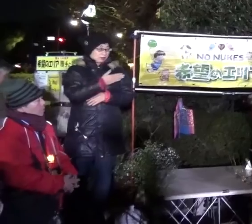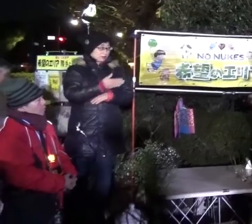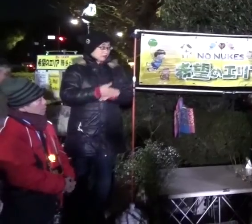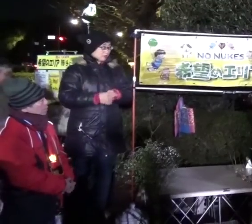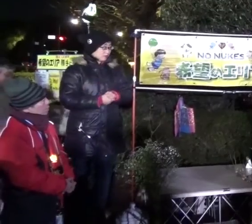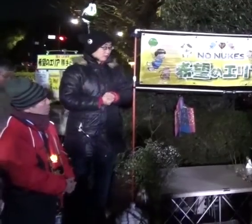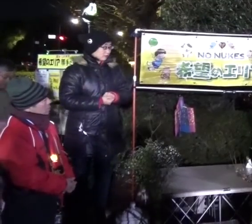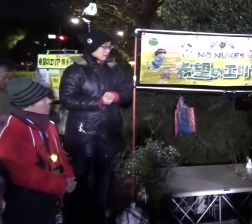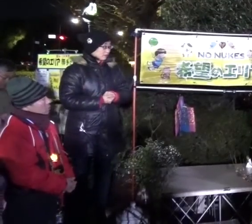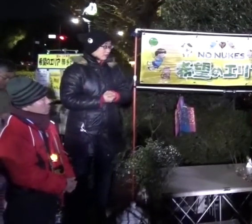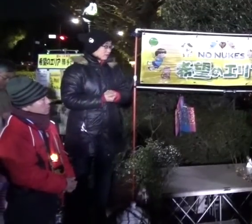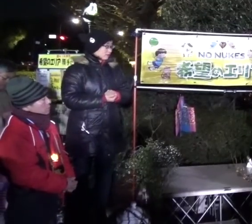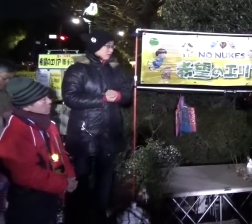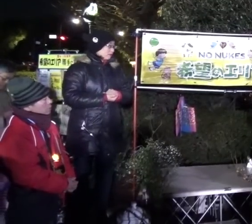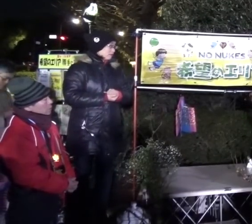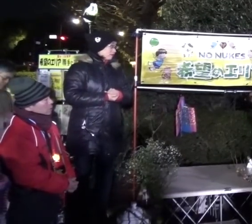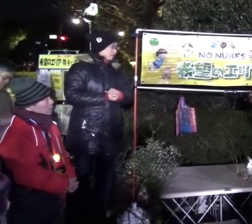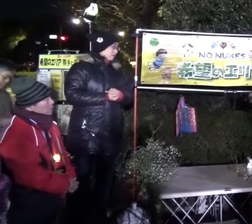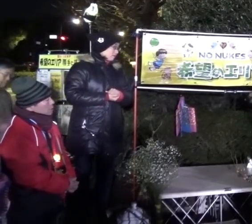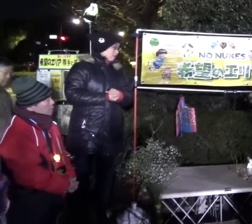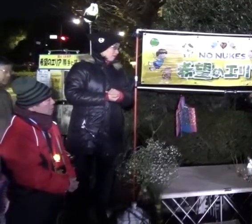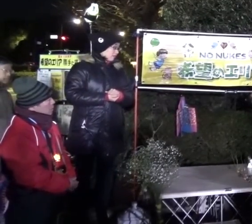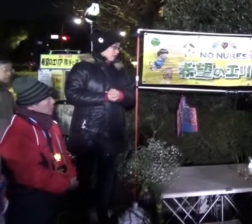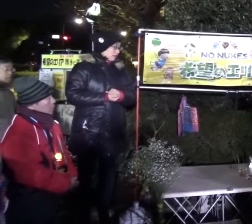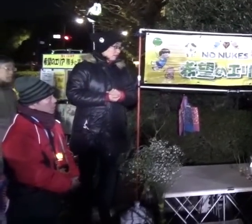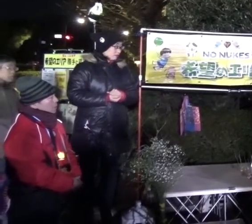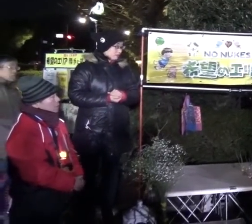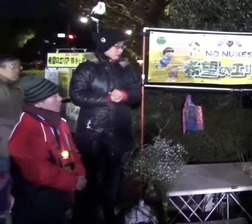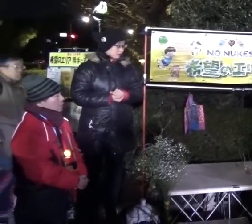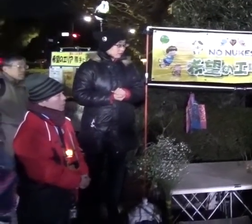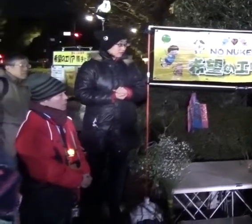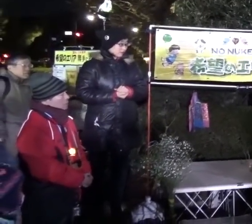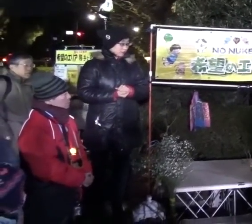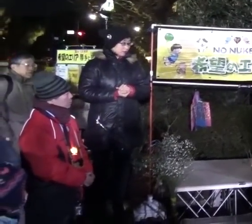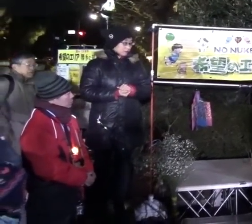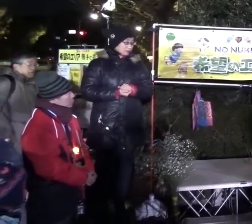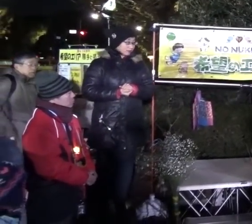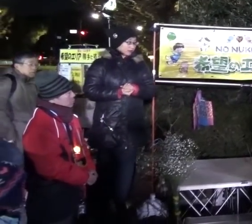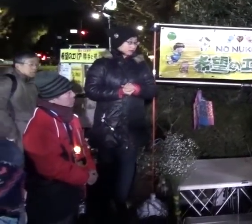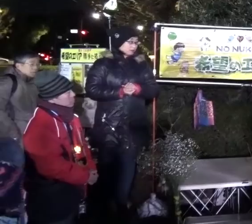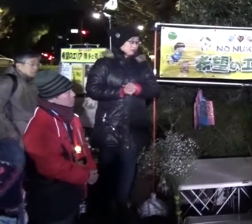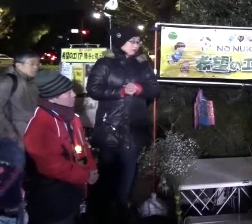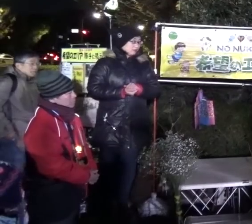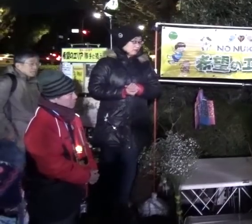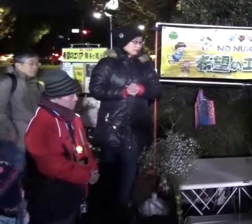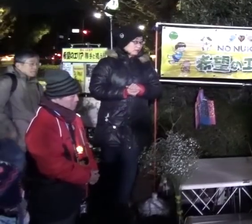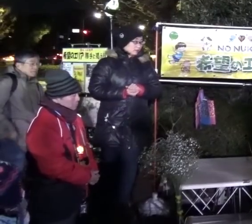い、神奈川からも参加してくださっています。ありがとうございます。